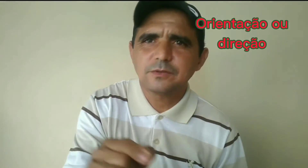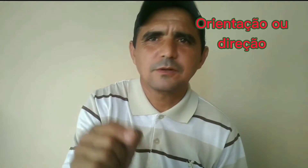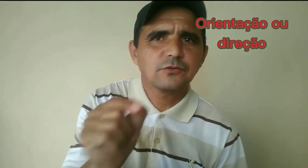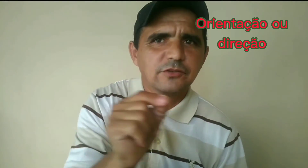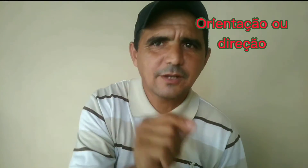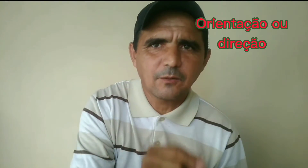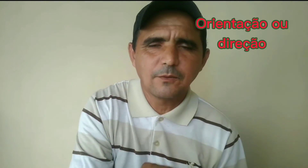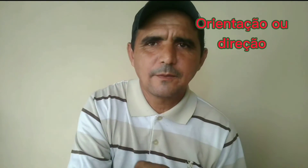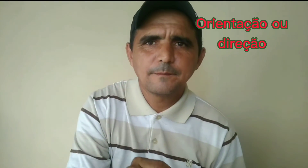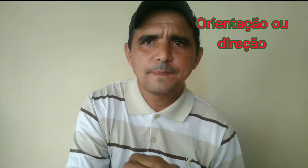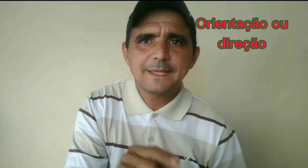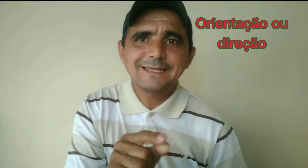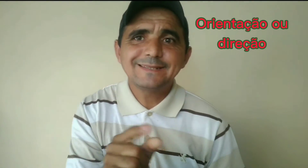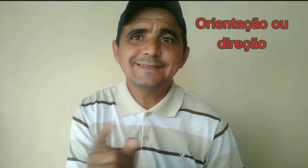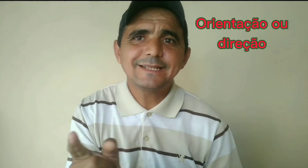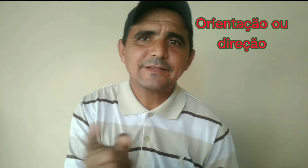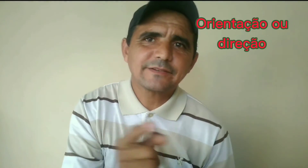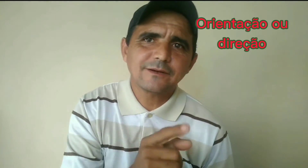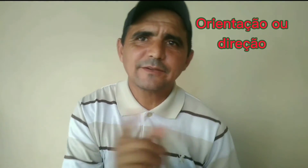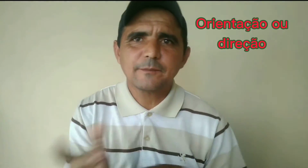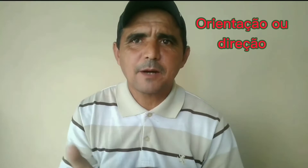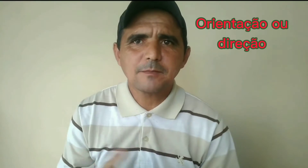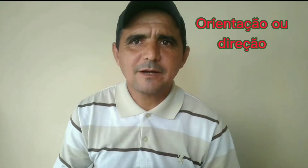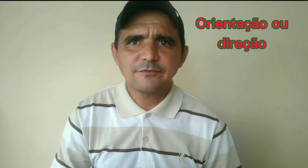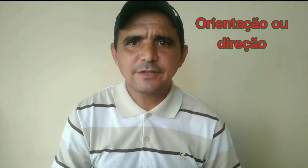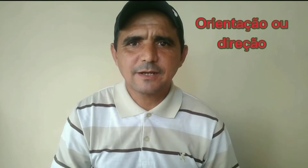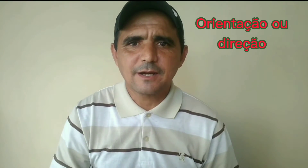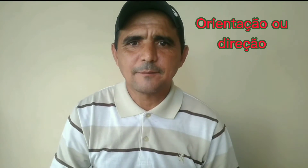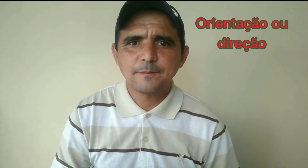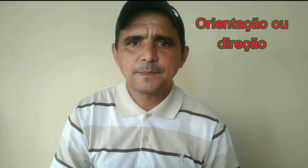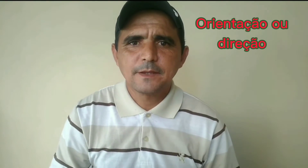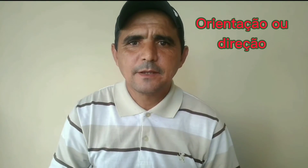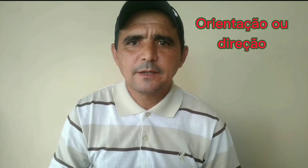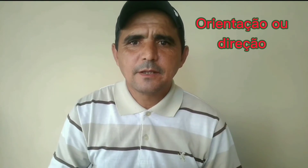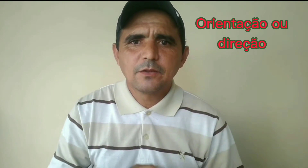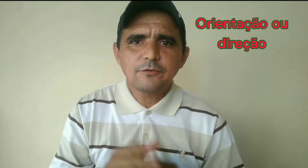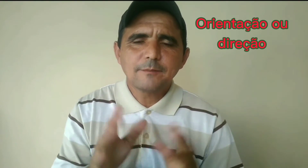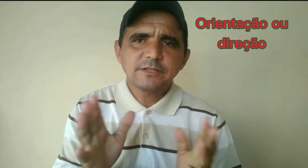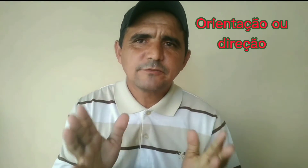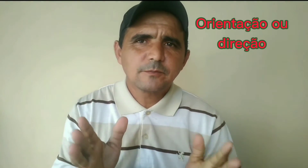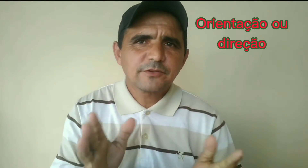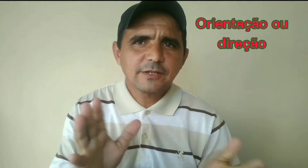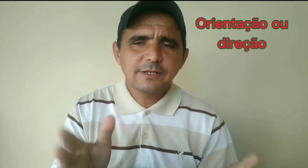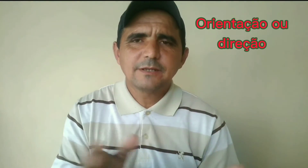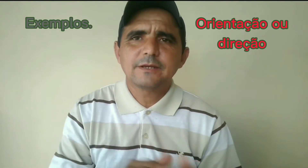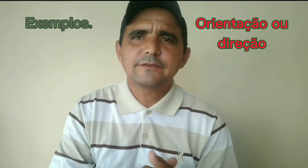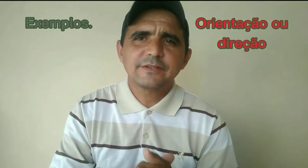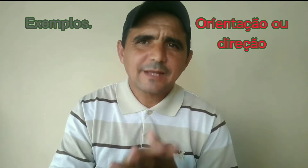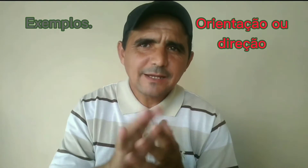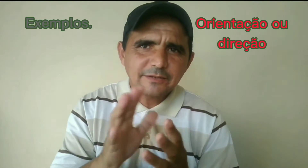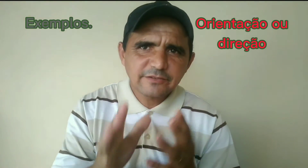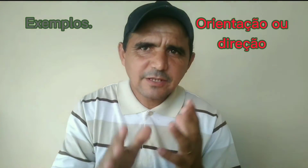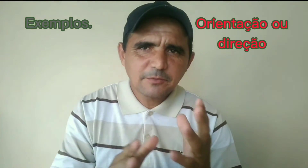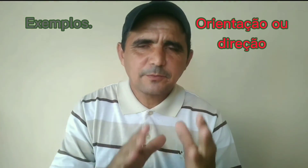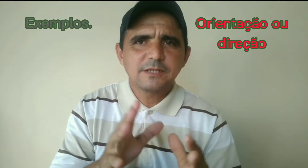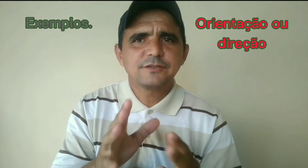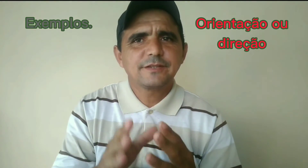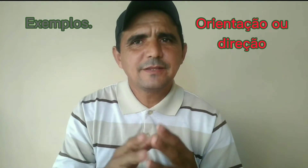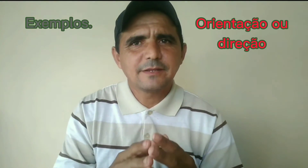executa o sinal. Em que direção essa palma vai ficar? Novamente, vamos aqui citar exemplos para a gente